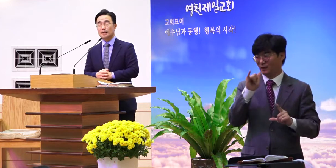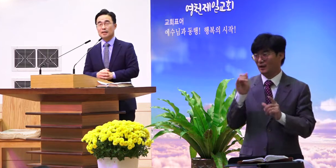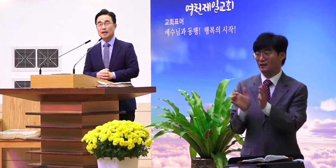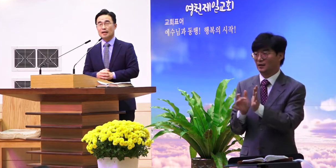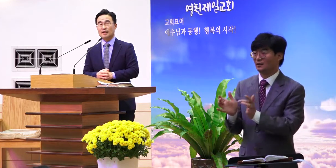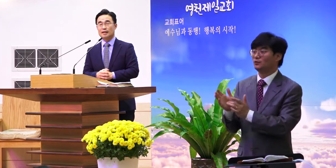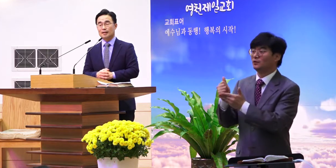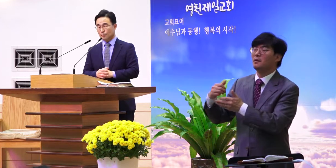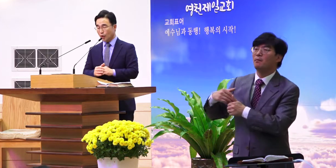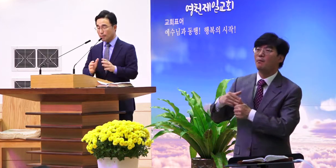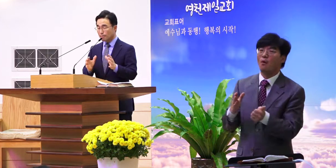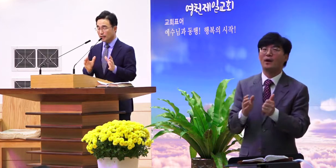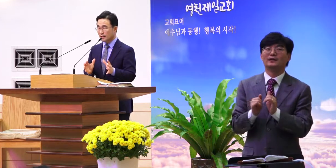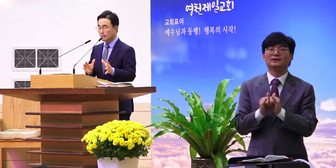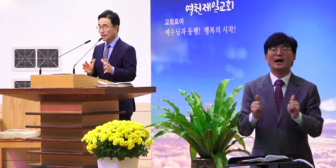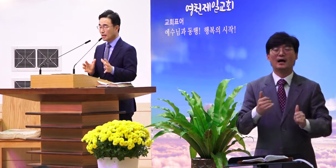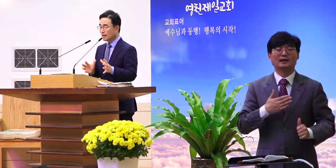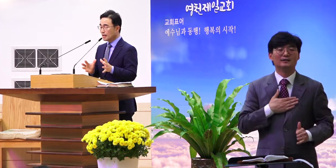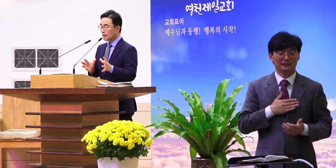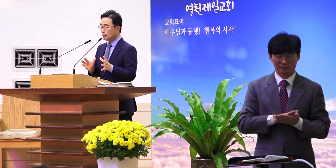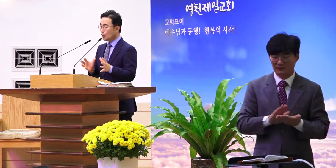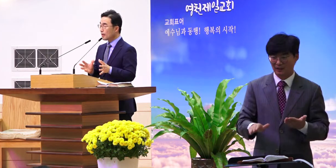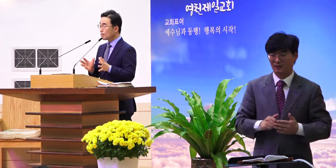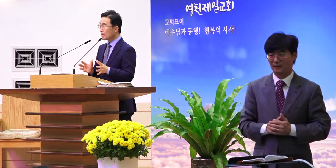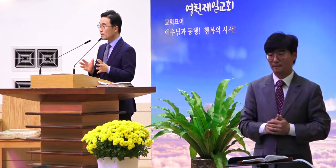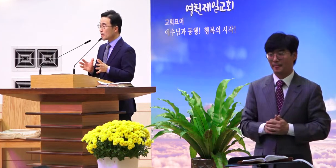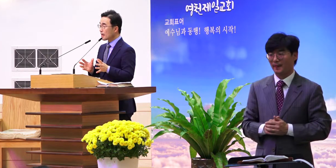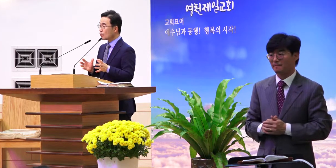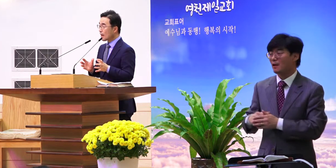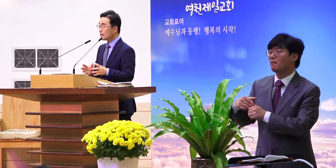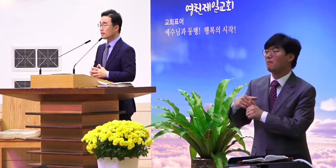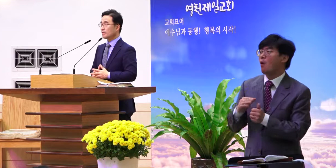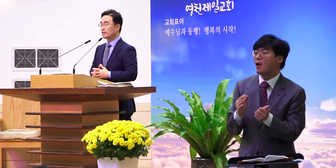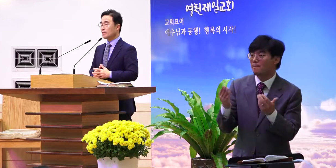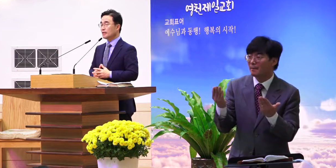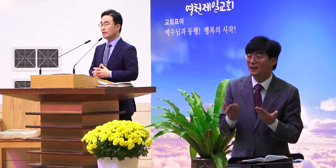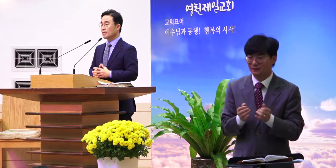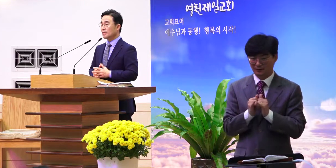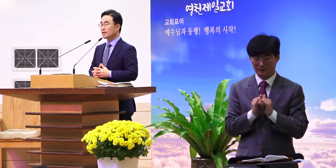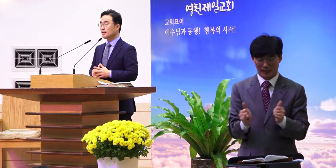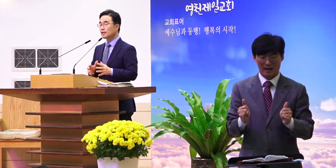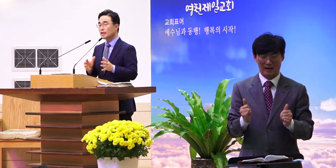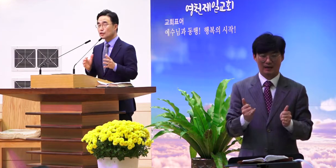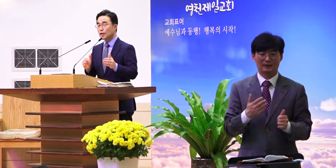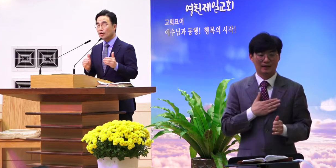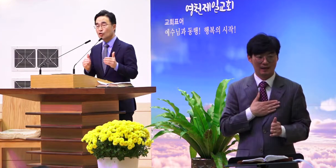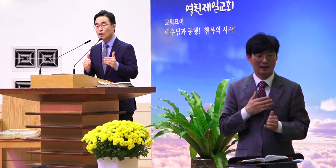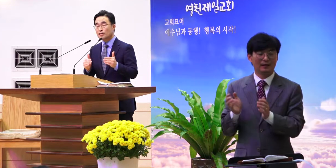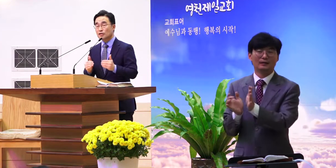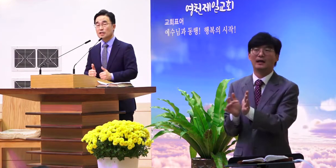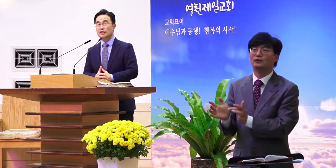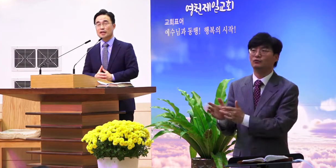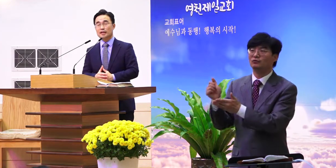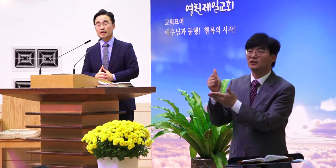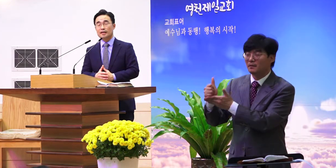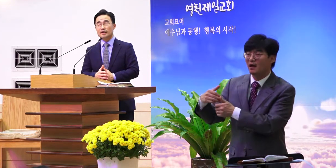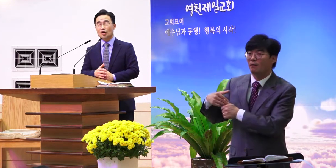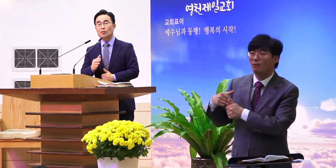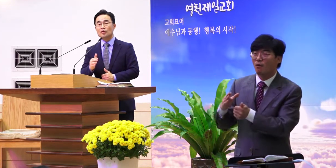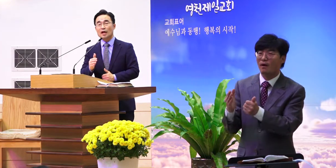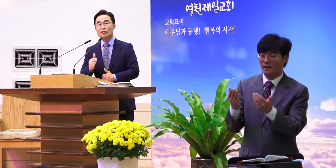보냄받은 자입니다. 보냄받은 자입니다. 보냄받은 자라고 하는 그 그리스도의 거룩한